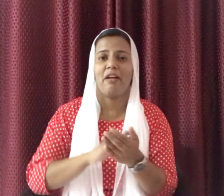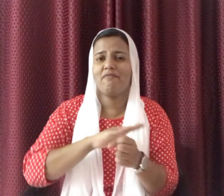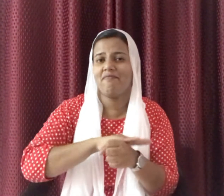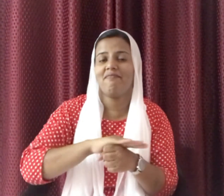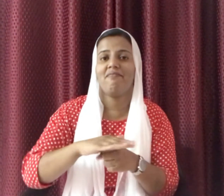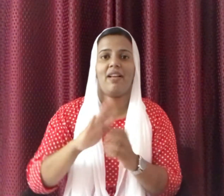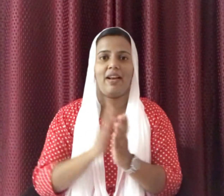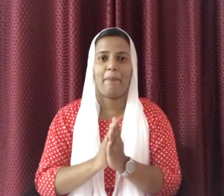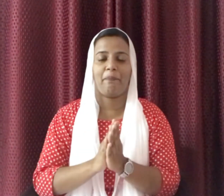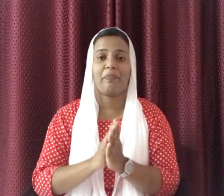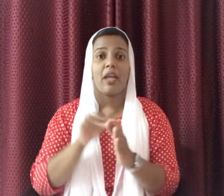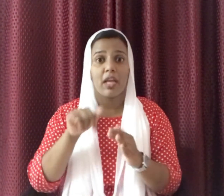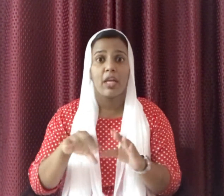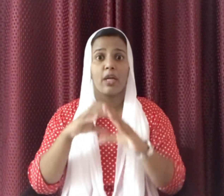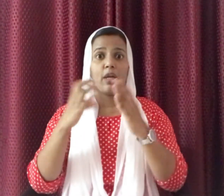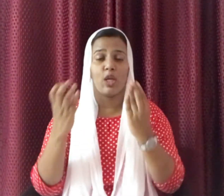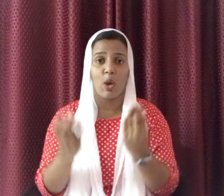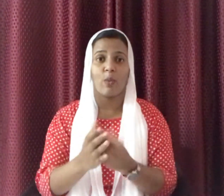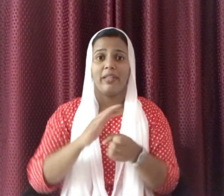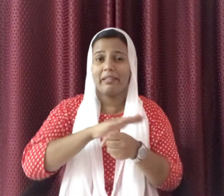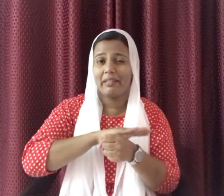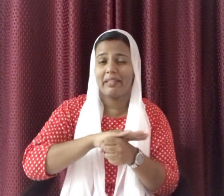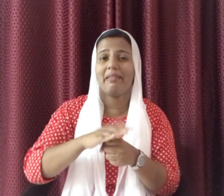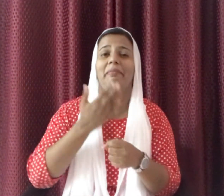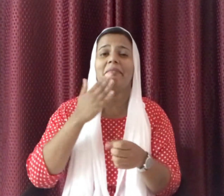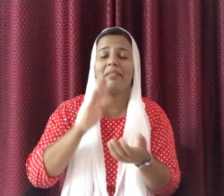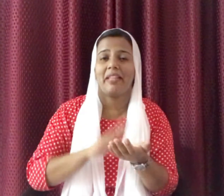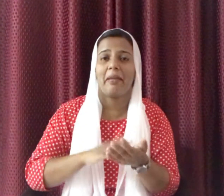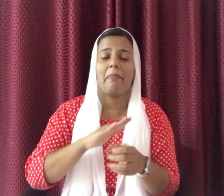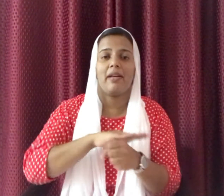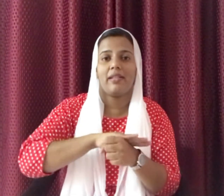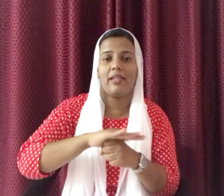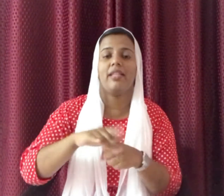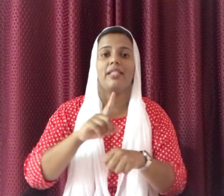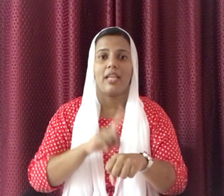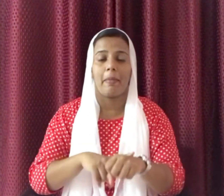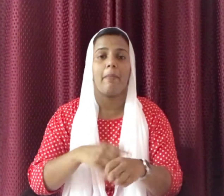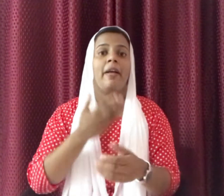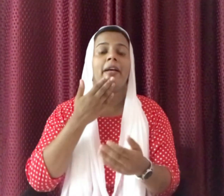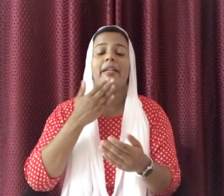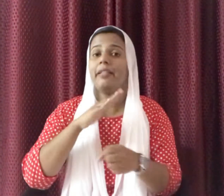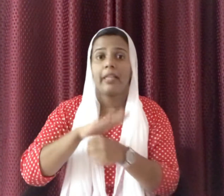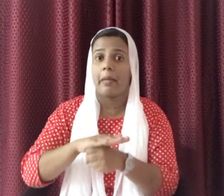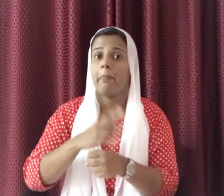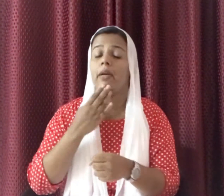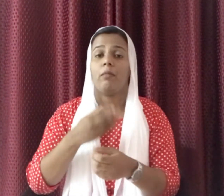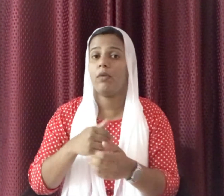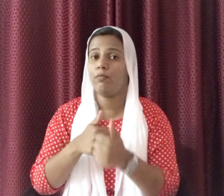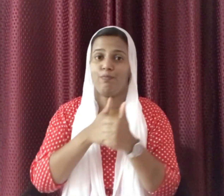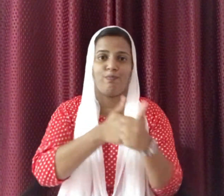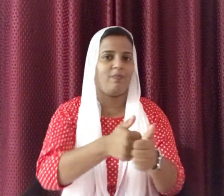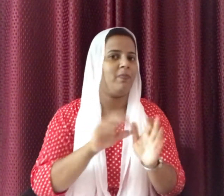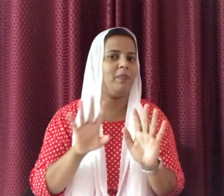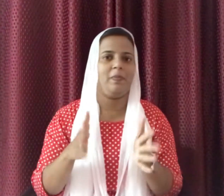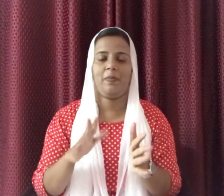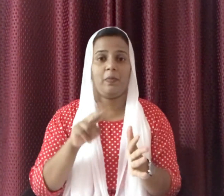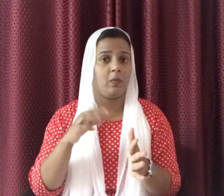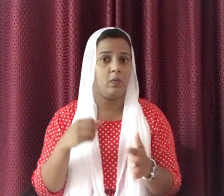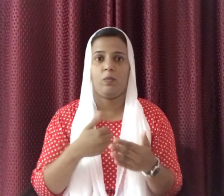ആ തിന്മ നിറഞ്ഞു നിൽക്കുന്ന ലോകത്തിൽ നമ്മൾ എന്ത് ചെയ്യണം? തിന്മയെ അനുകരിക്കാതെ, മനുഷ്യൻ തിന്മ കൊണ്ട്